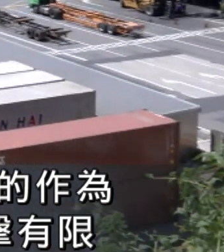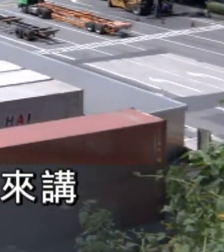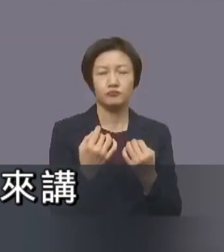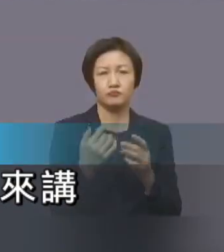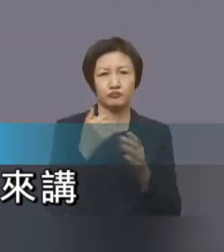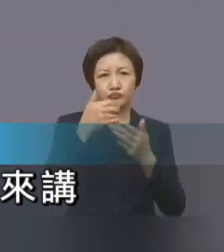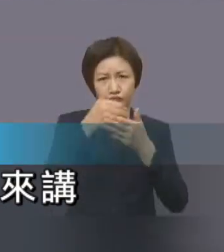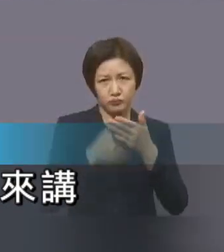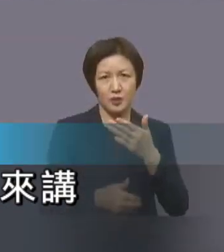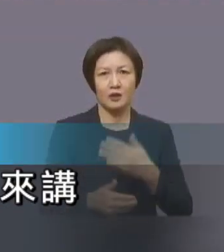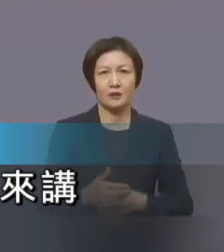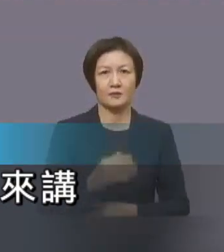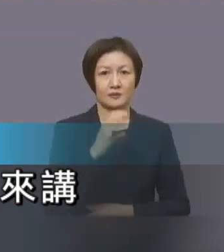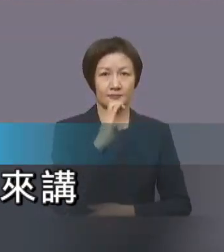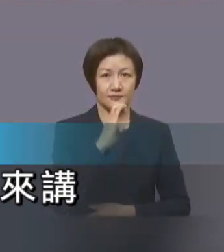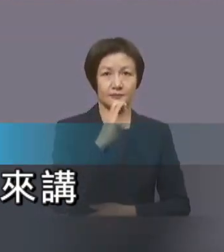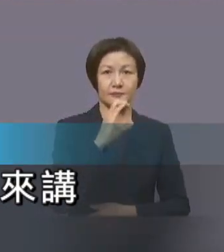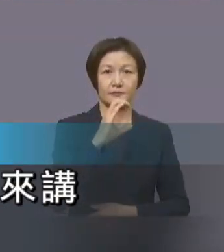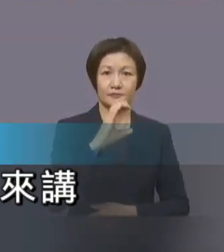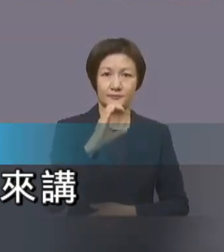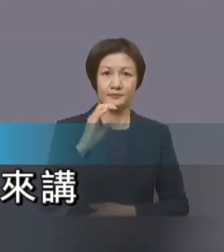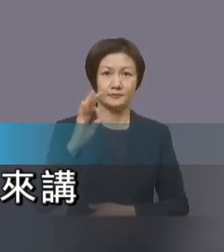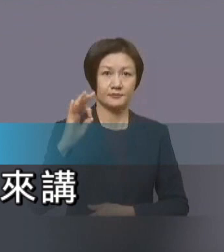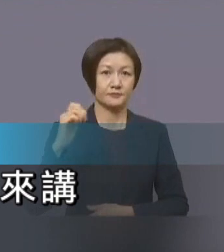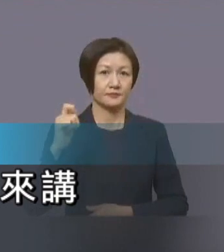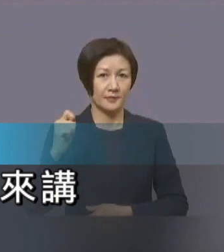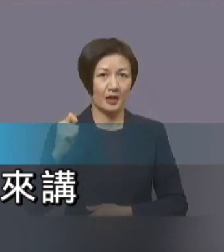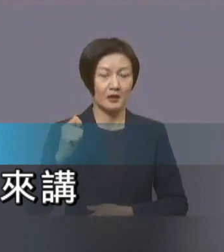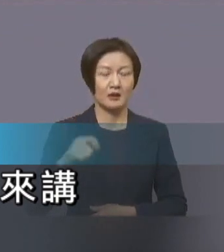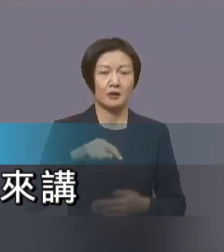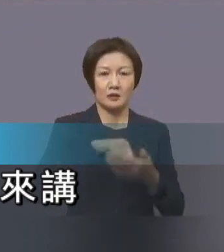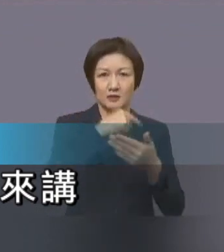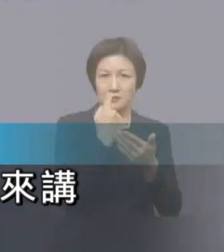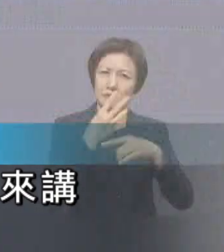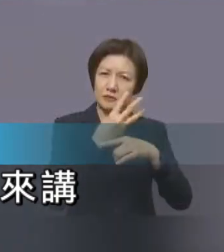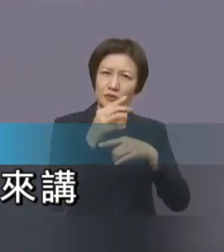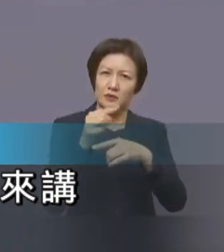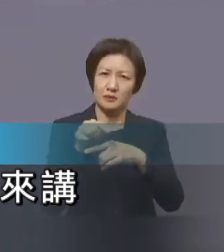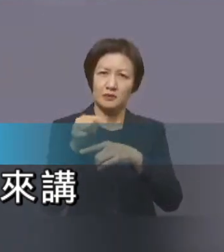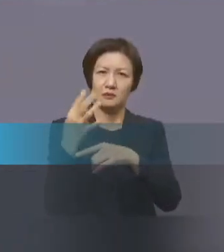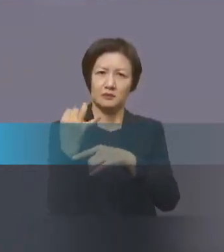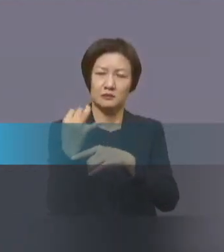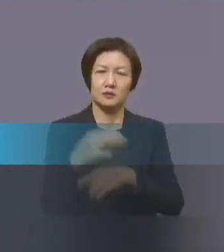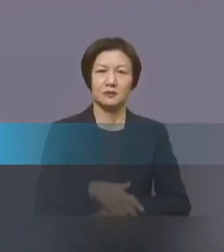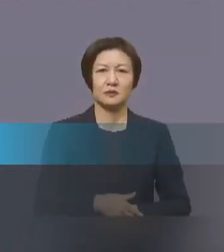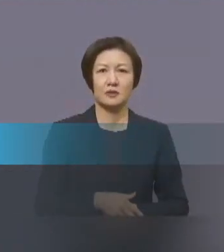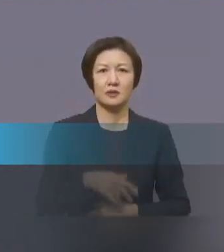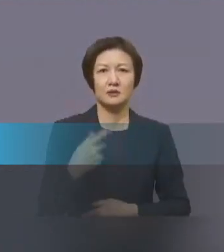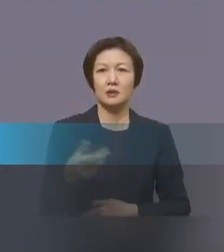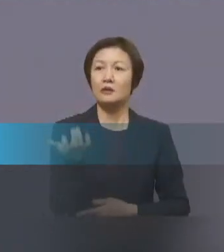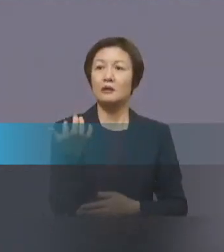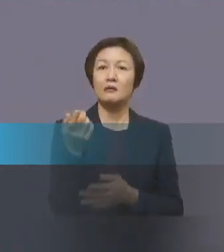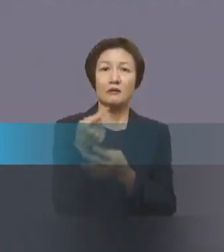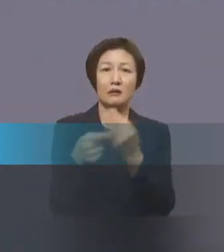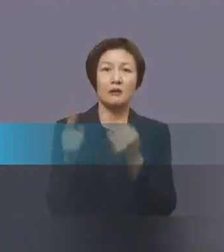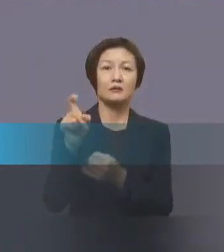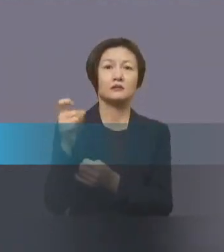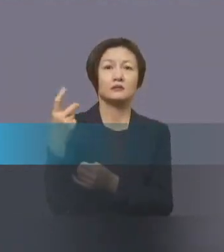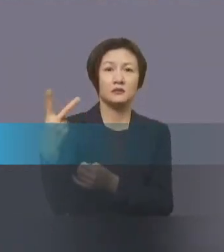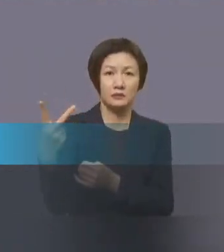ECFA 来讲，以占我们整个出口来讲，已经带不到4%嘛，这12项比例又更低，所以对我们的经济